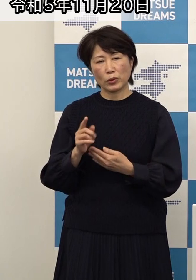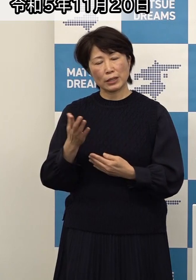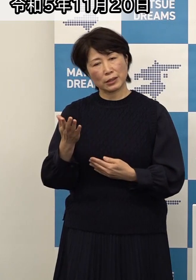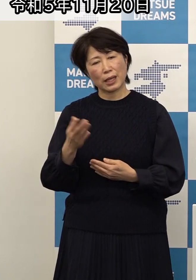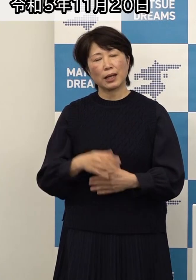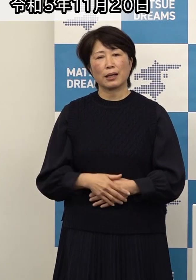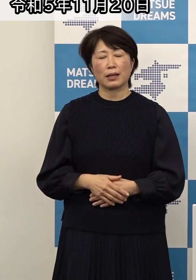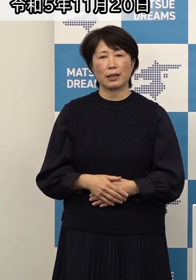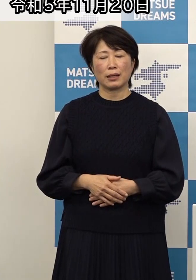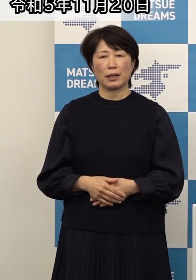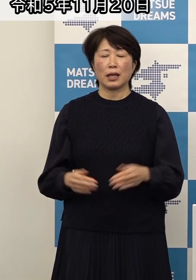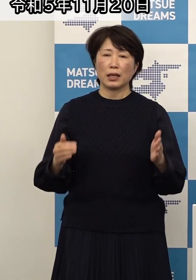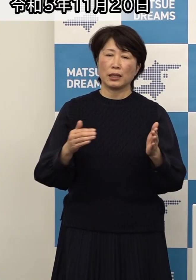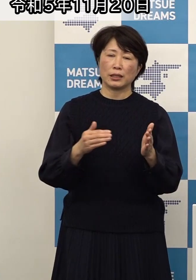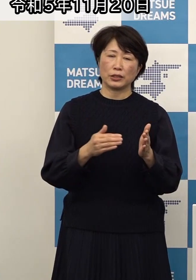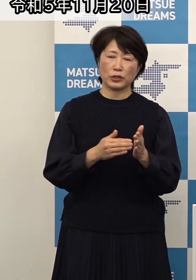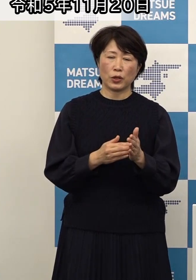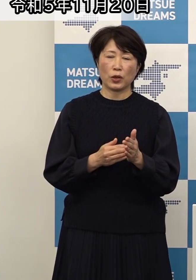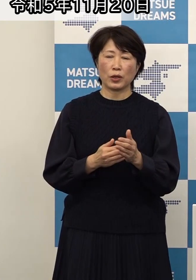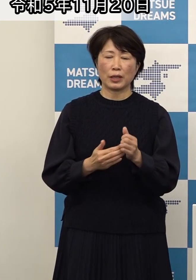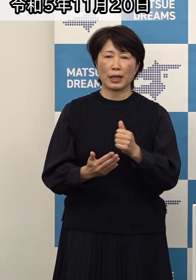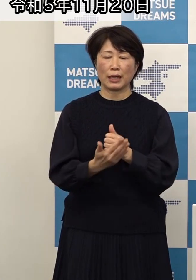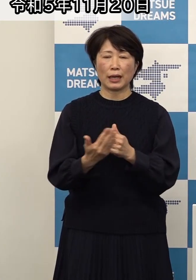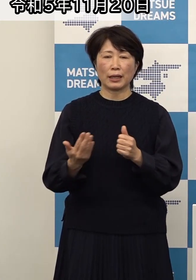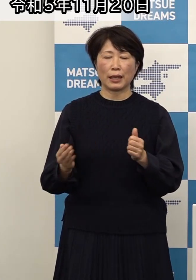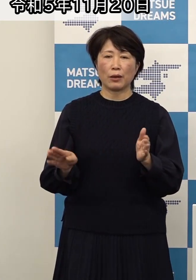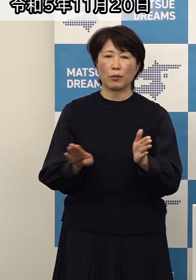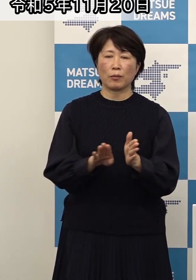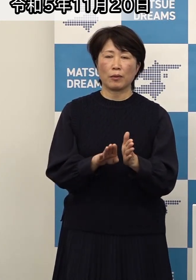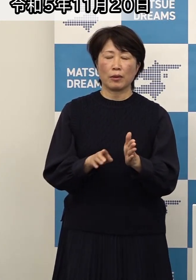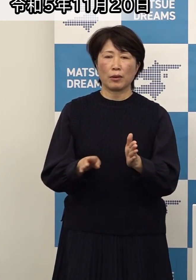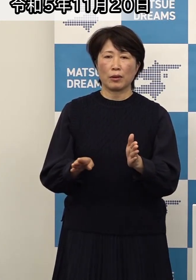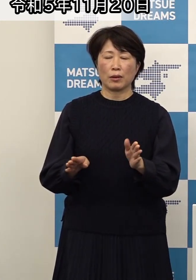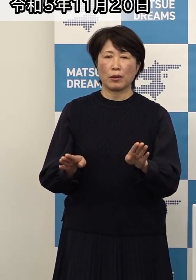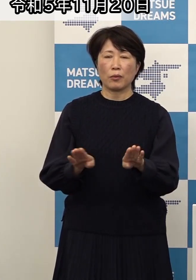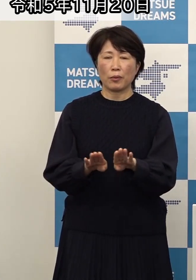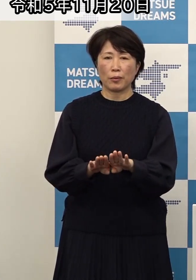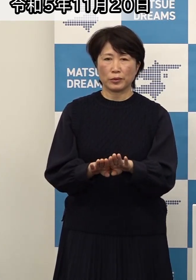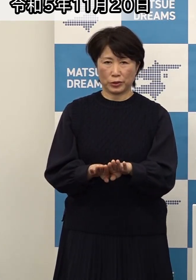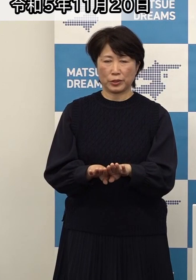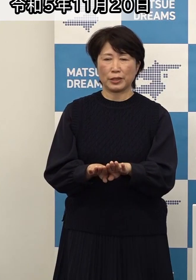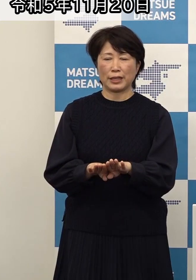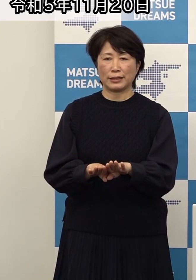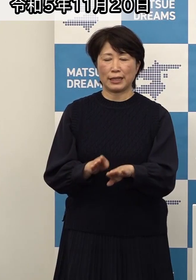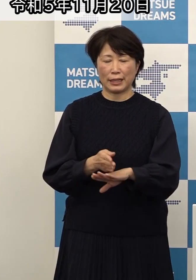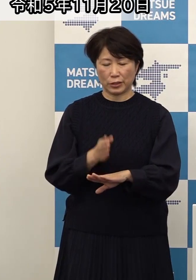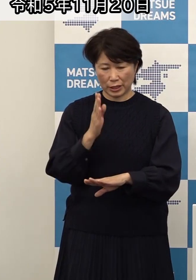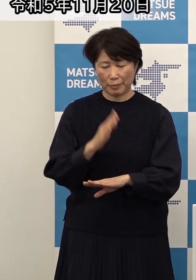そうしますと以上で会計の終了させていただきます。ありがとうございました。 ありがとうございました。